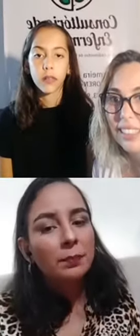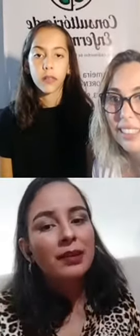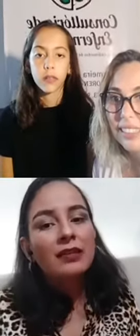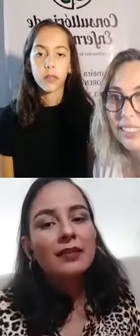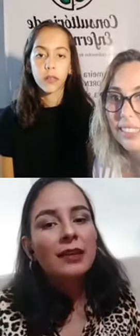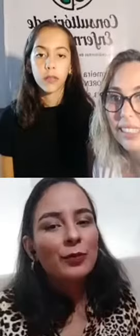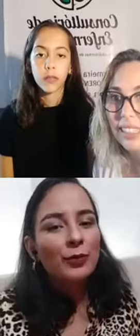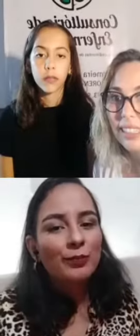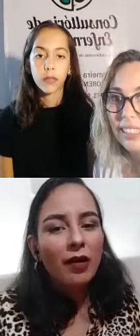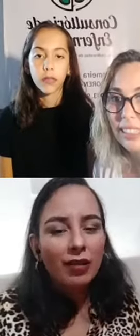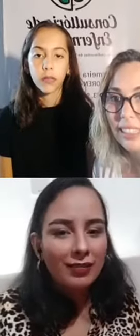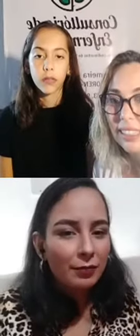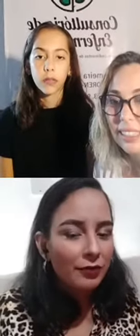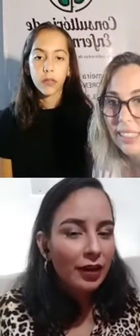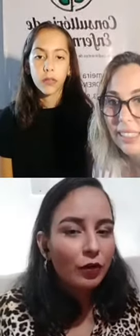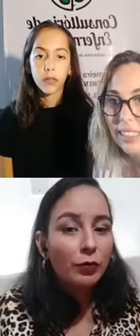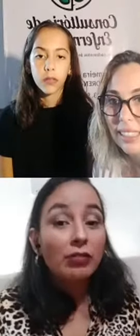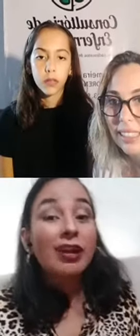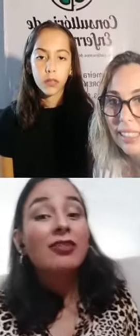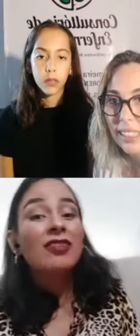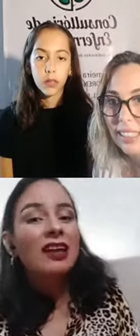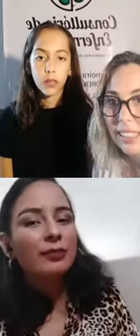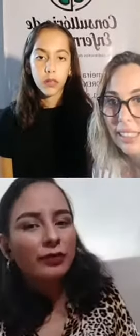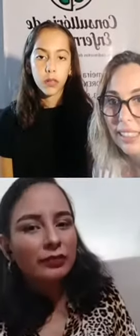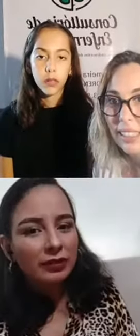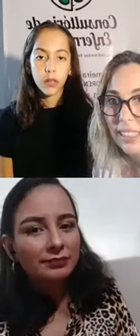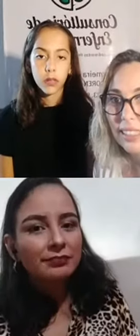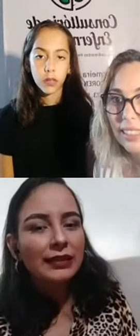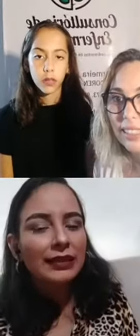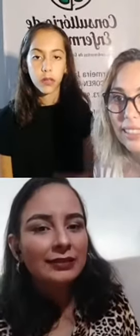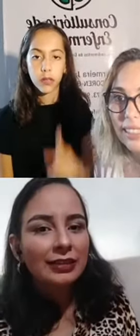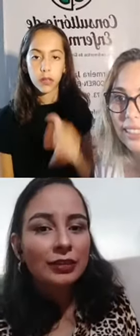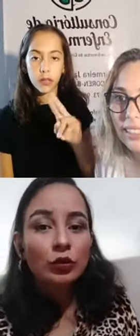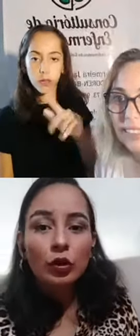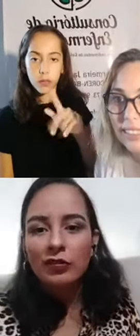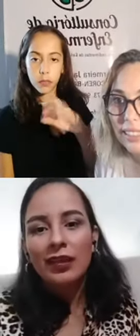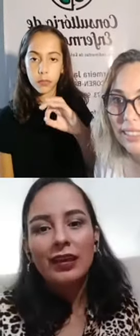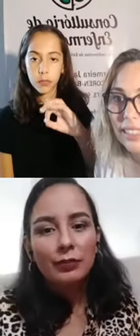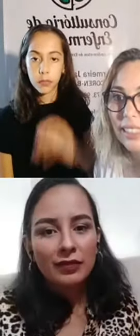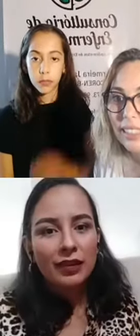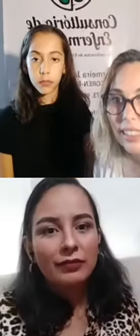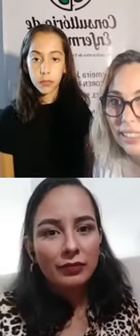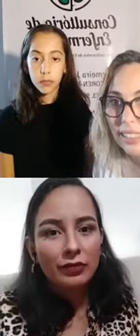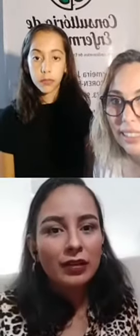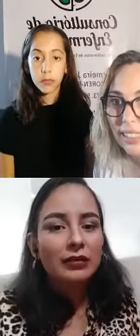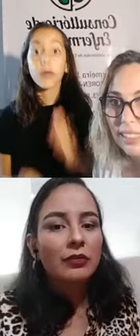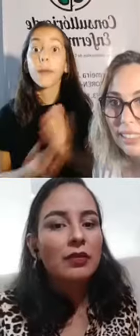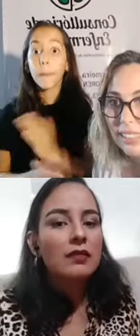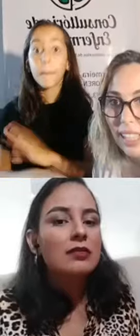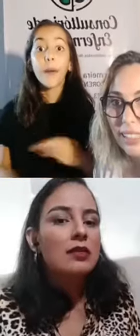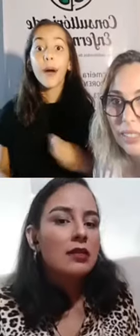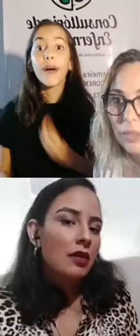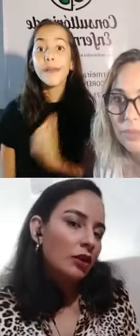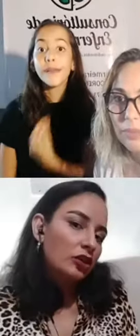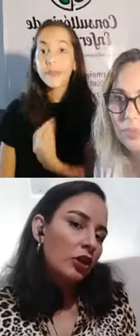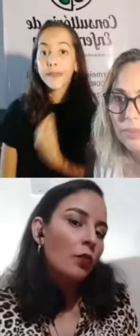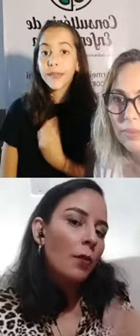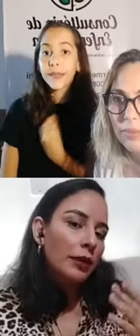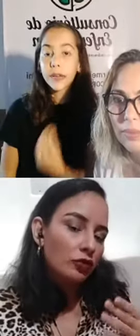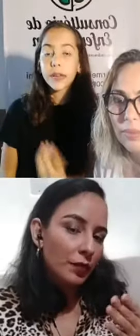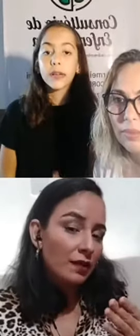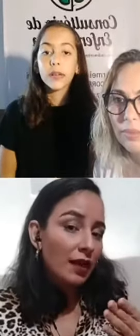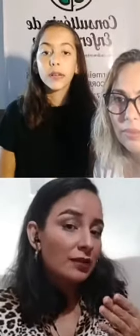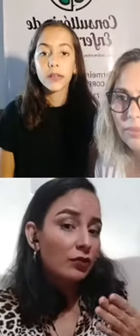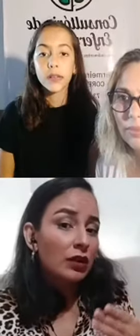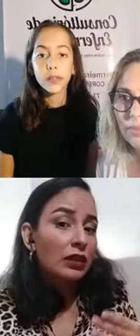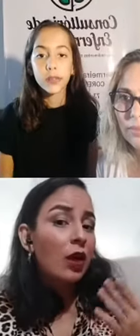acho que, princípio, sim. Paula sempre fala comigo, eu quero sair viva, né? Todos queremos sair vivos, né? Então, assim, eu acho que é um momento